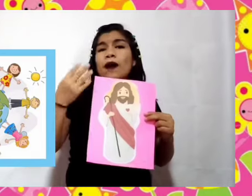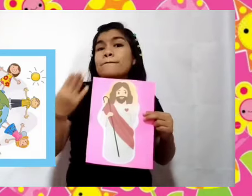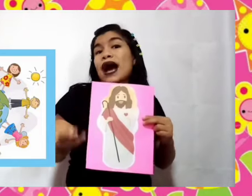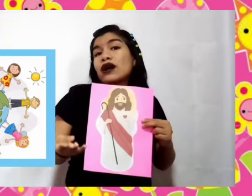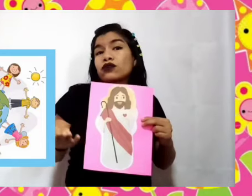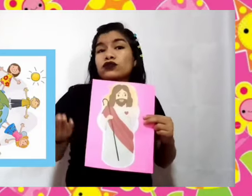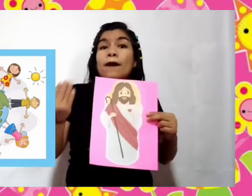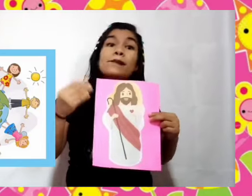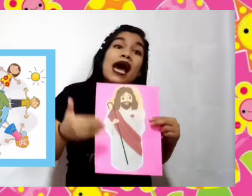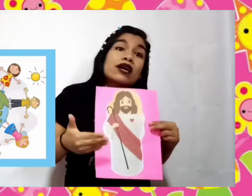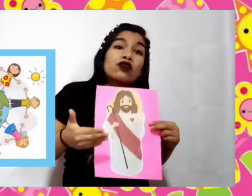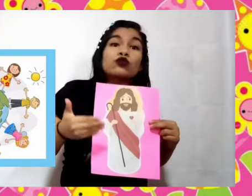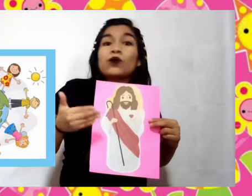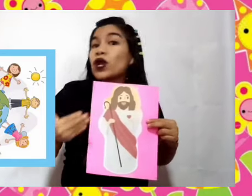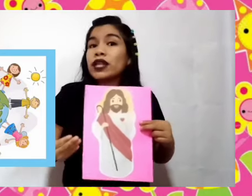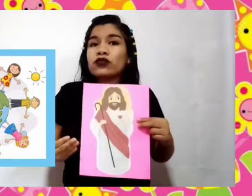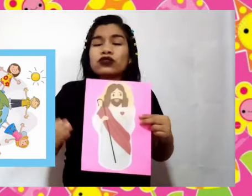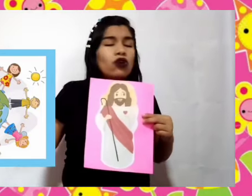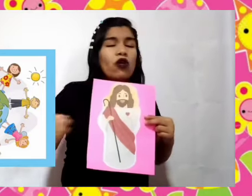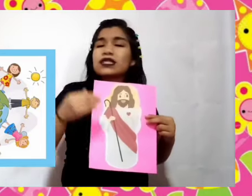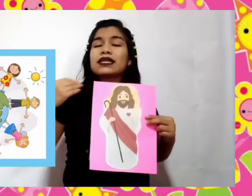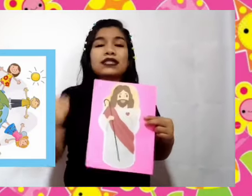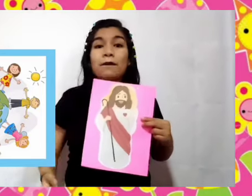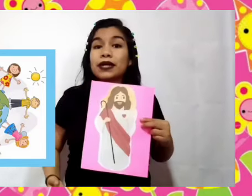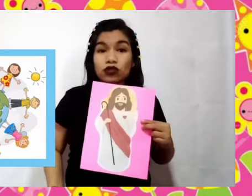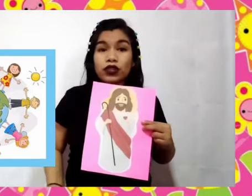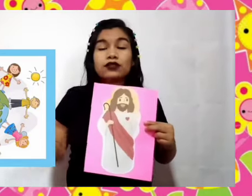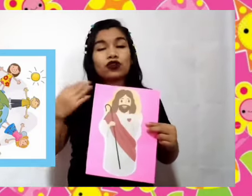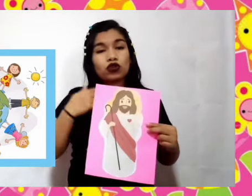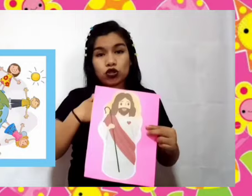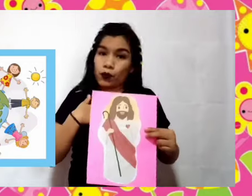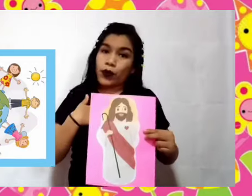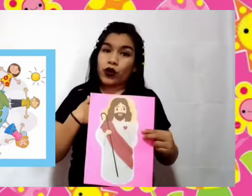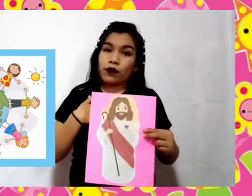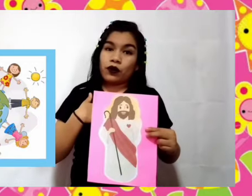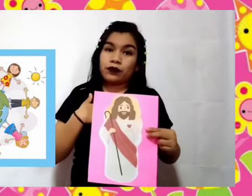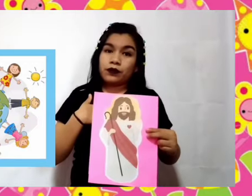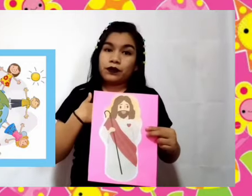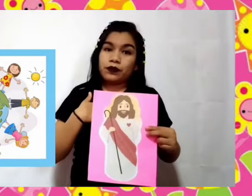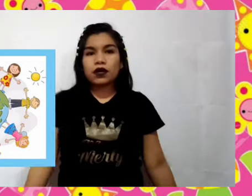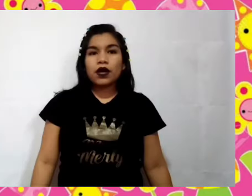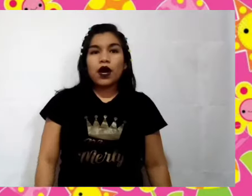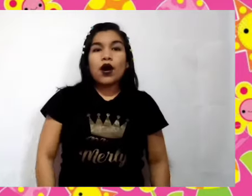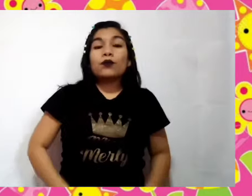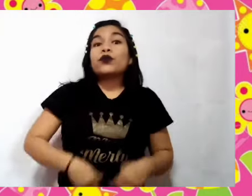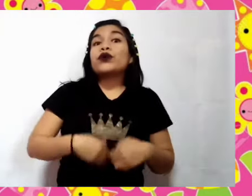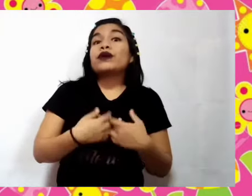altos, bajos, blancos, morenos. Todas esas personas son nuestro prójimo.